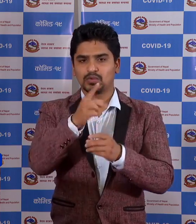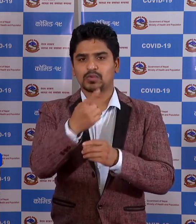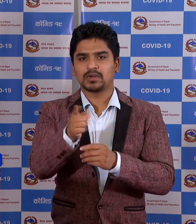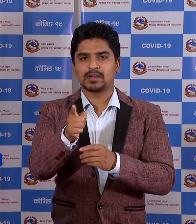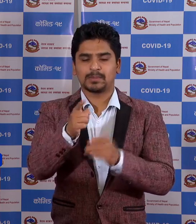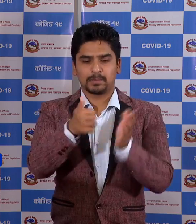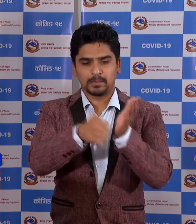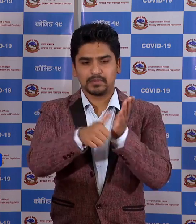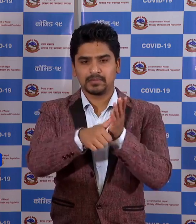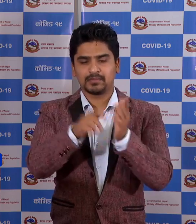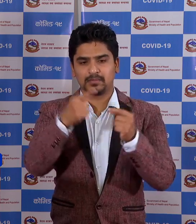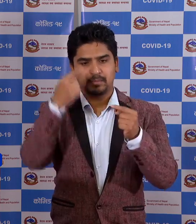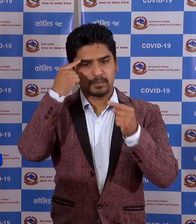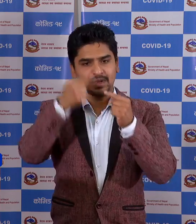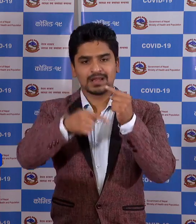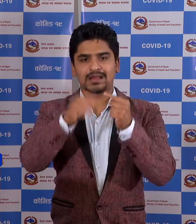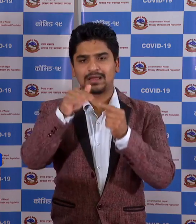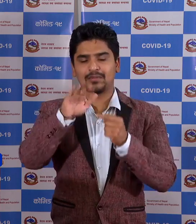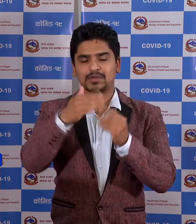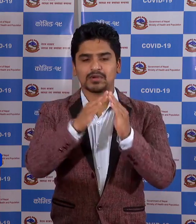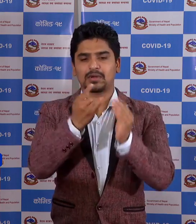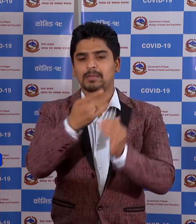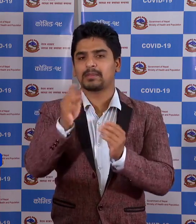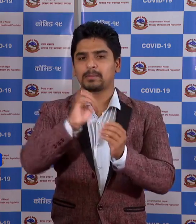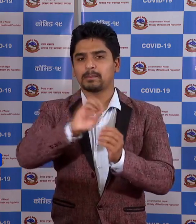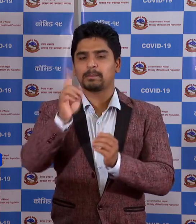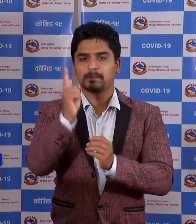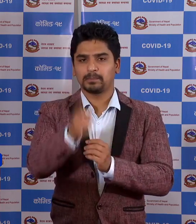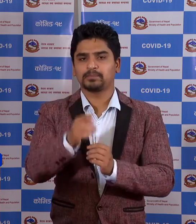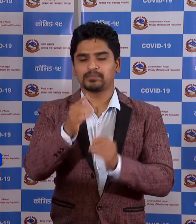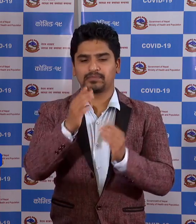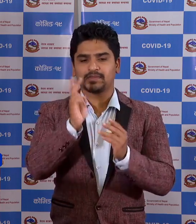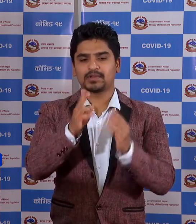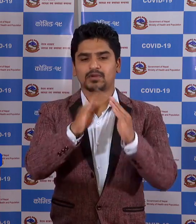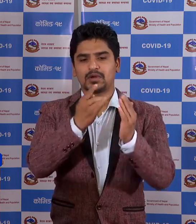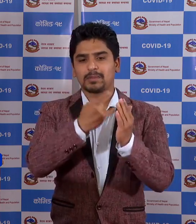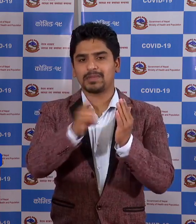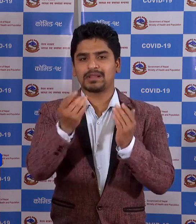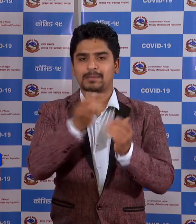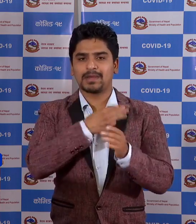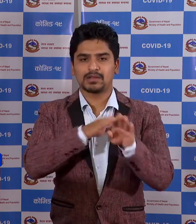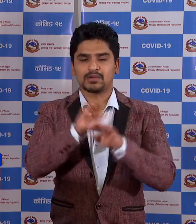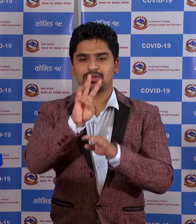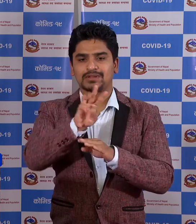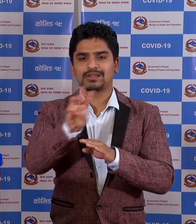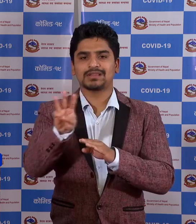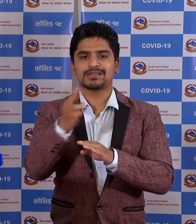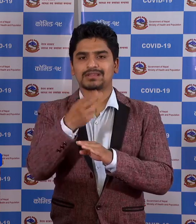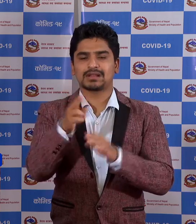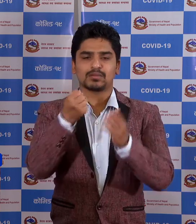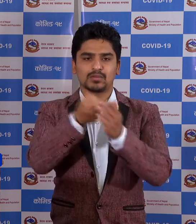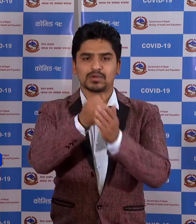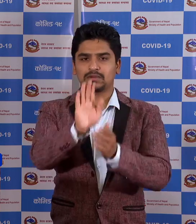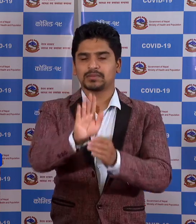2 वटा परीक्षणहरू नेगेटिभ भए पश्चात डिस्चार्ज गरिएको हो। यसरी डिस्चार्ज हुनेको कुल संख्या 33 पुगेको छ।